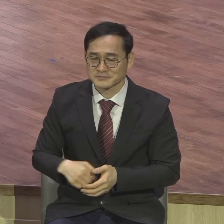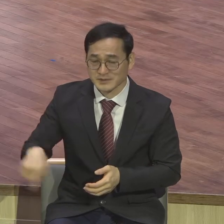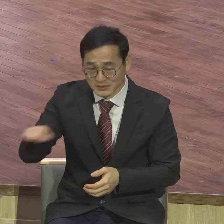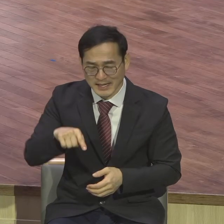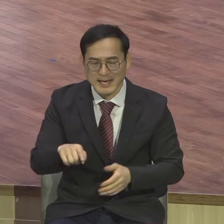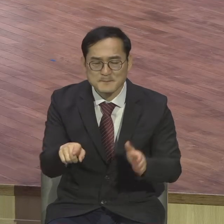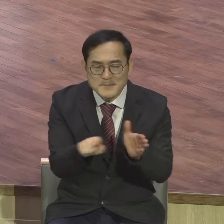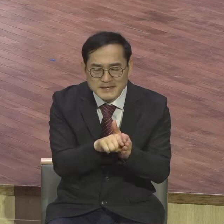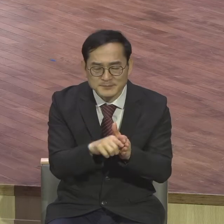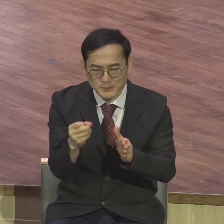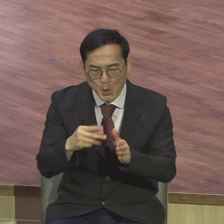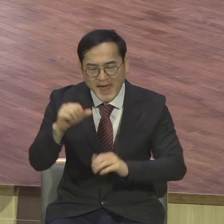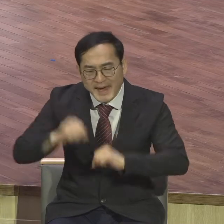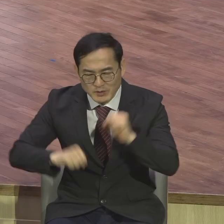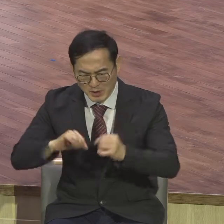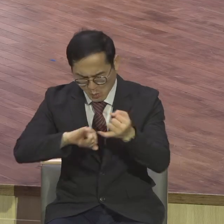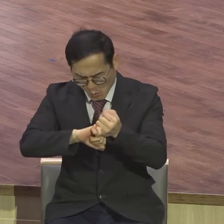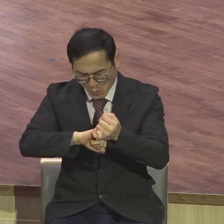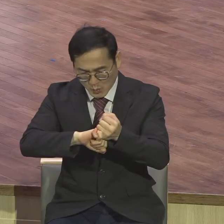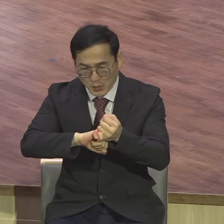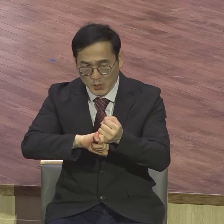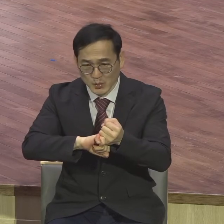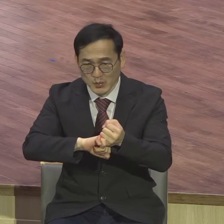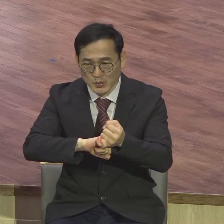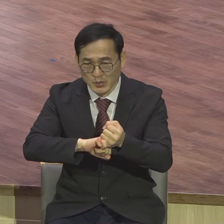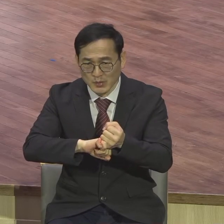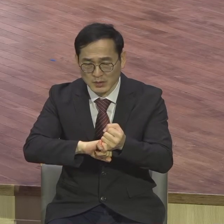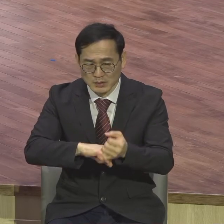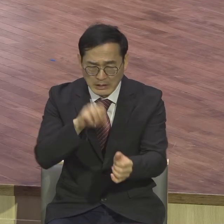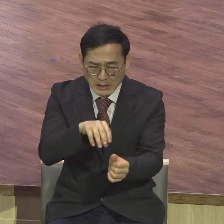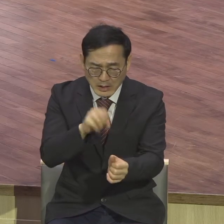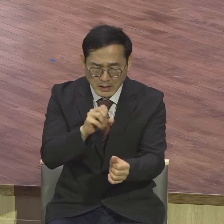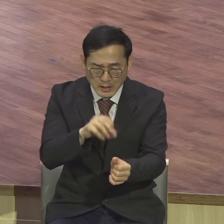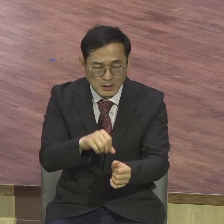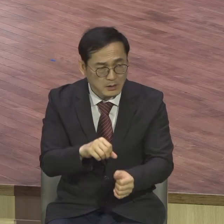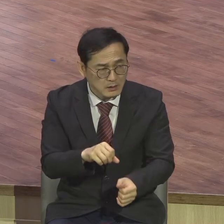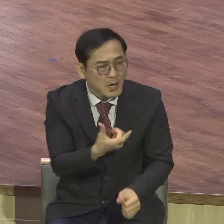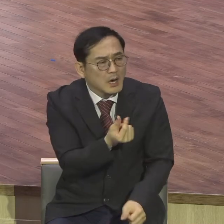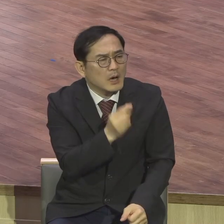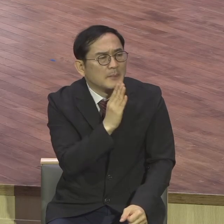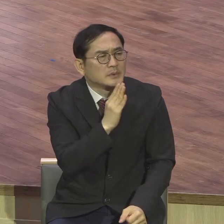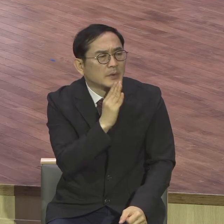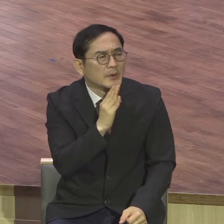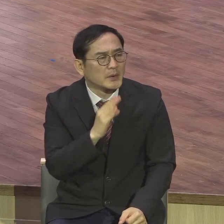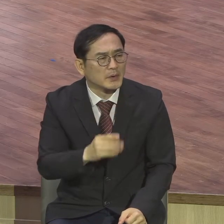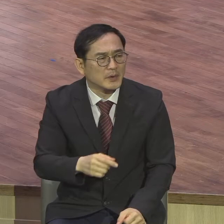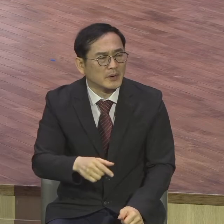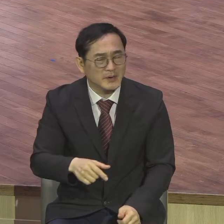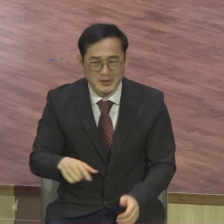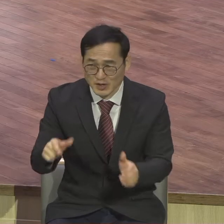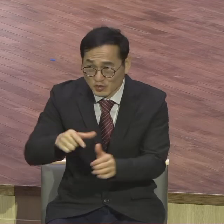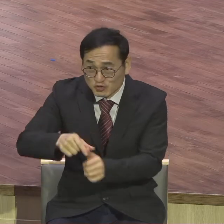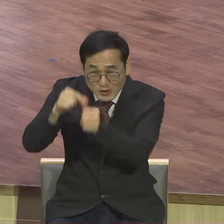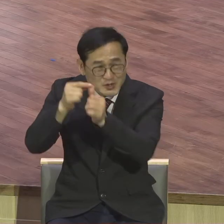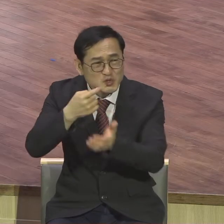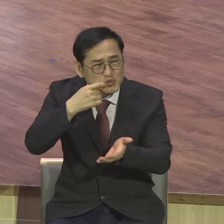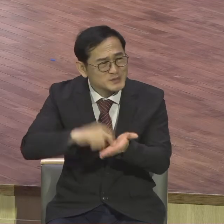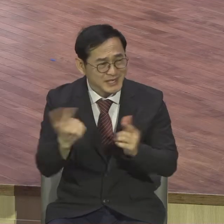막 엄청나게 막 천주교는 100% 행위고 거의 다. 그러니까 그렇게 강조한단 말이에요. 그때도